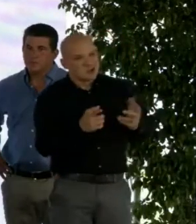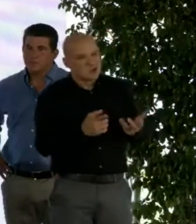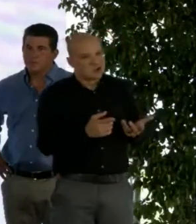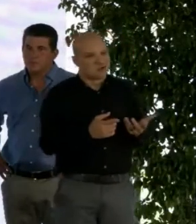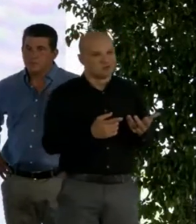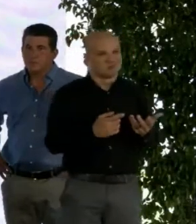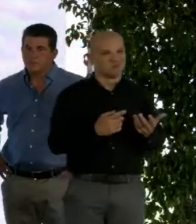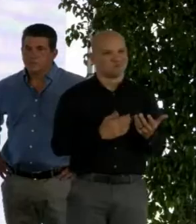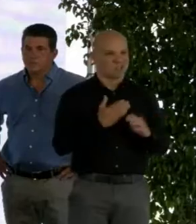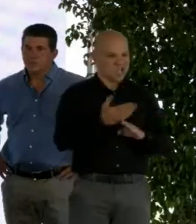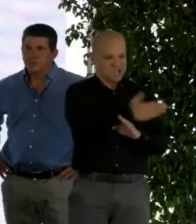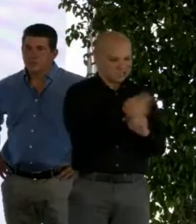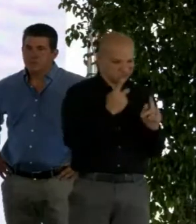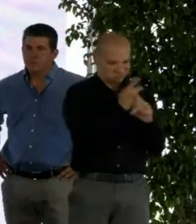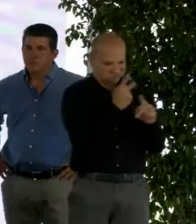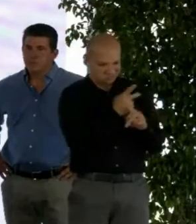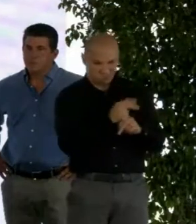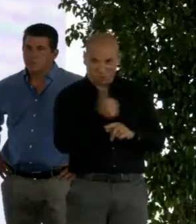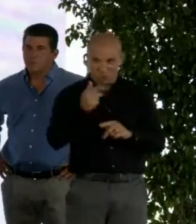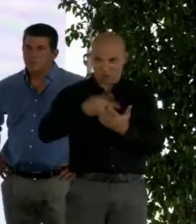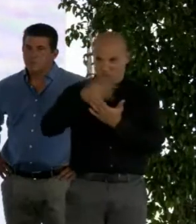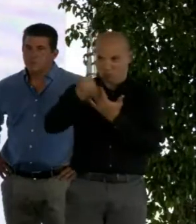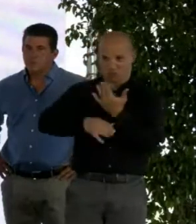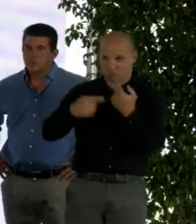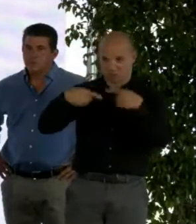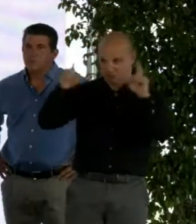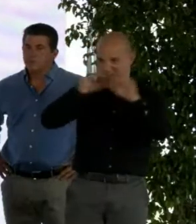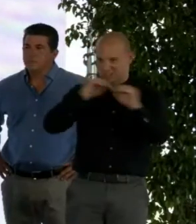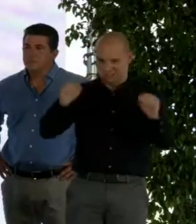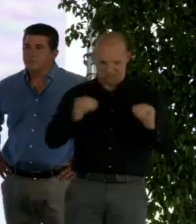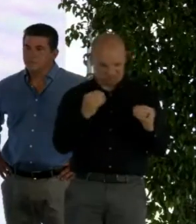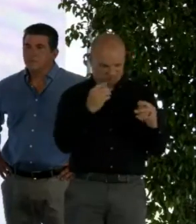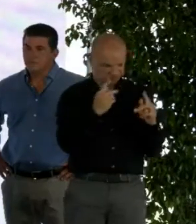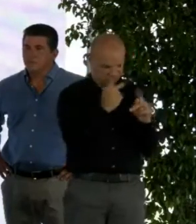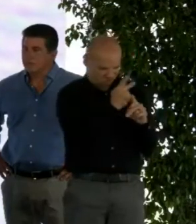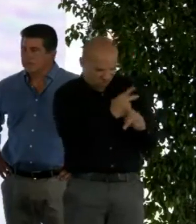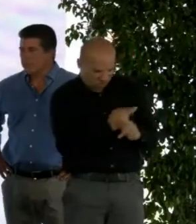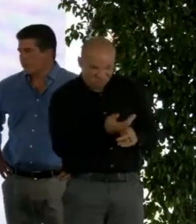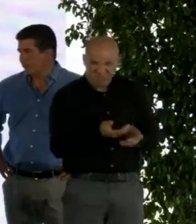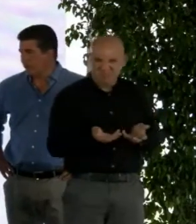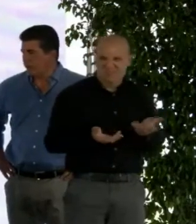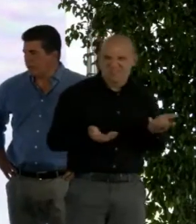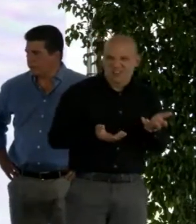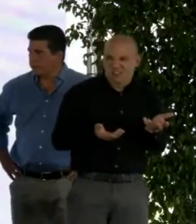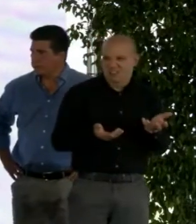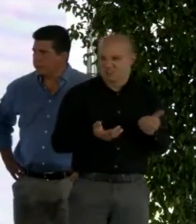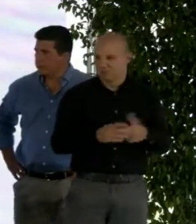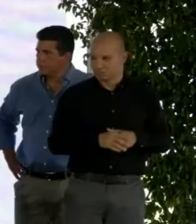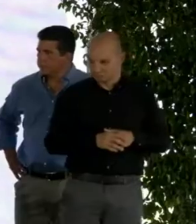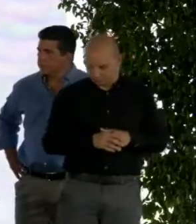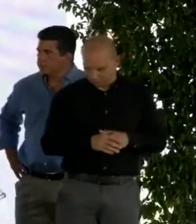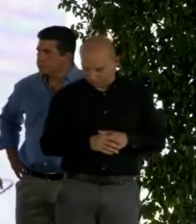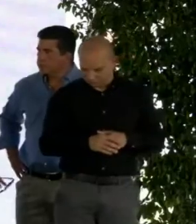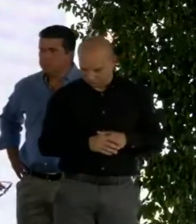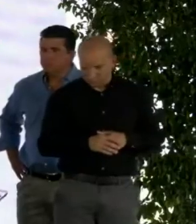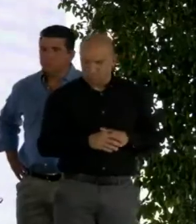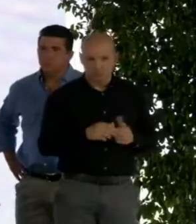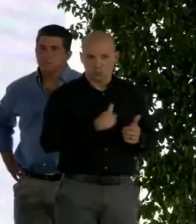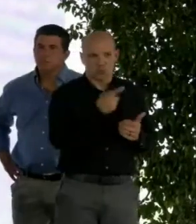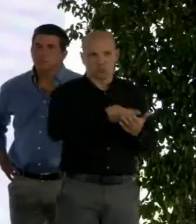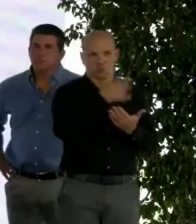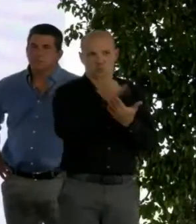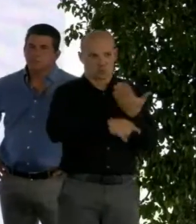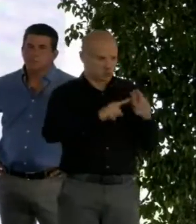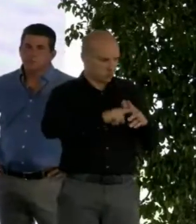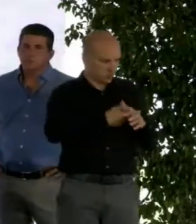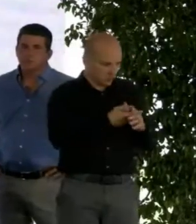Tomaron en cuenta considerando, ¿verdad?, que otros proyectos no han funcionado. ¿Qué evaluación se hizo considerando eso, de que hay otros proyectos que se